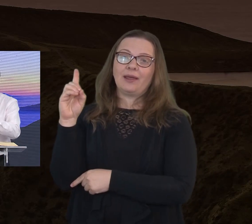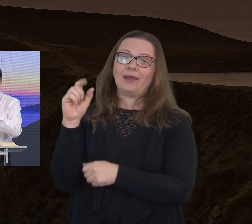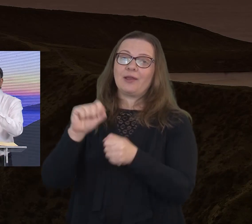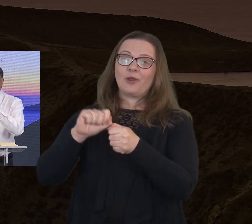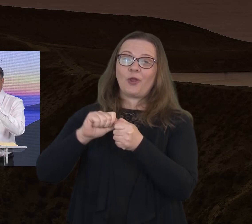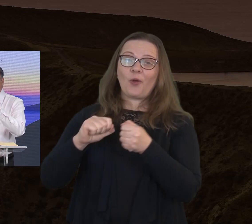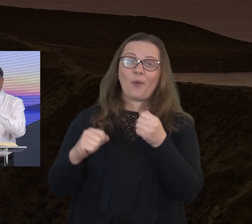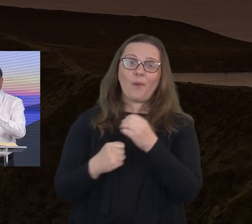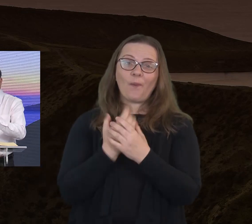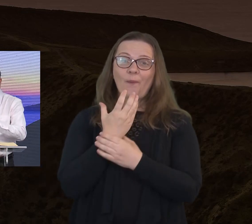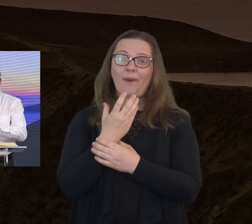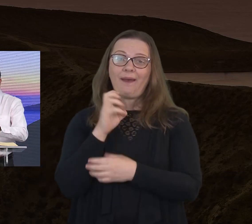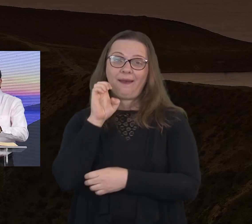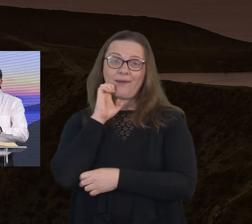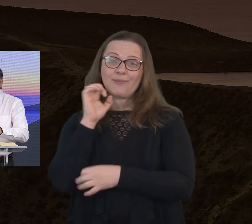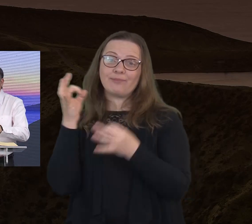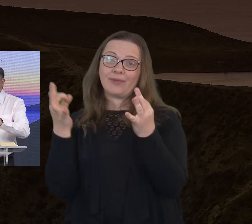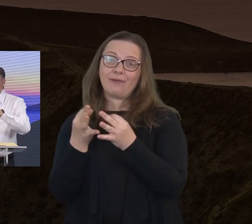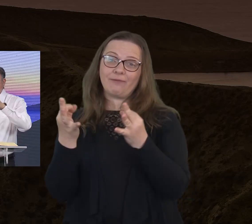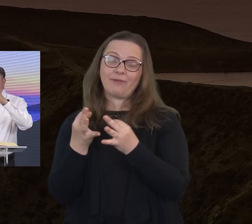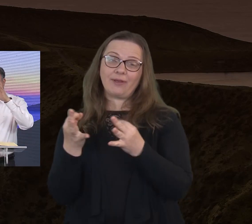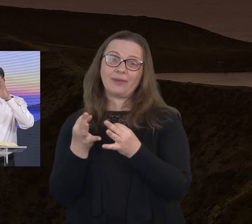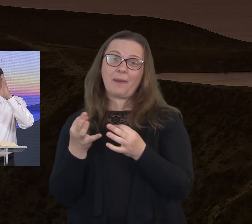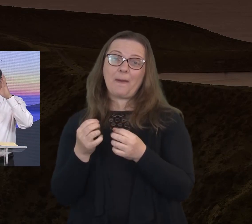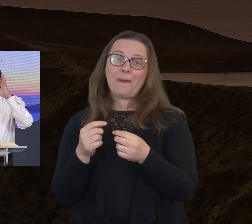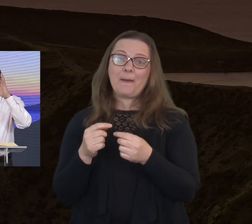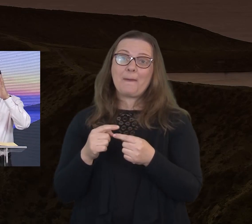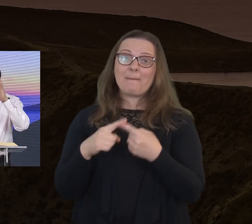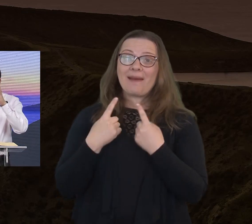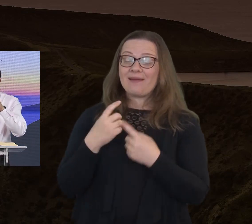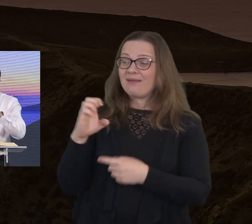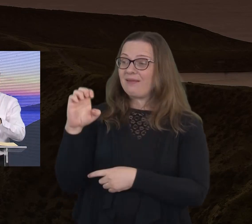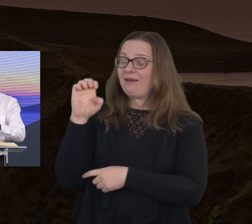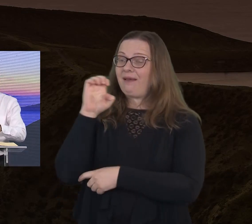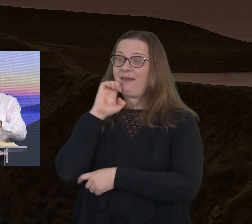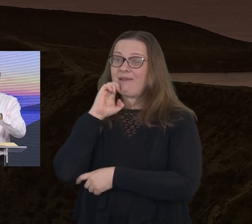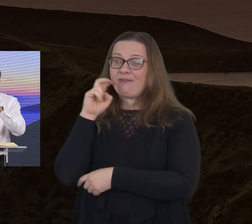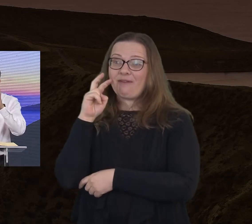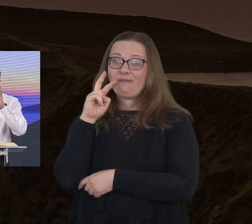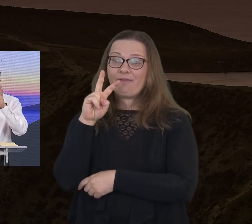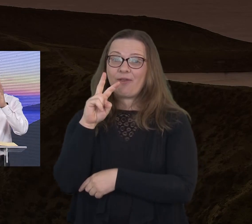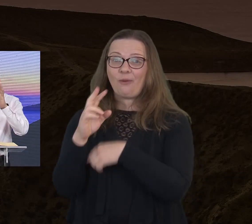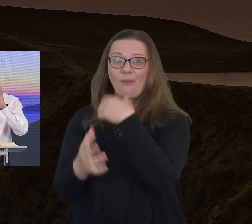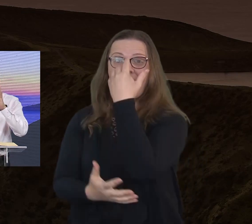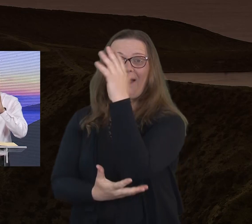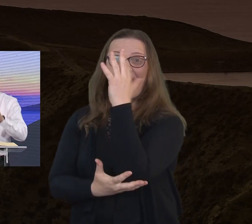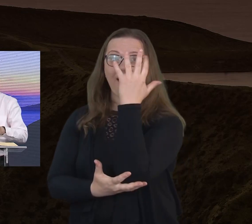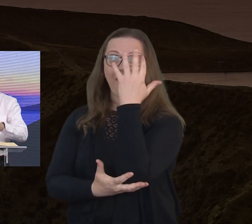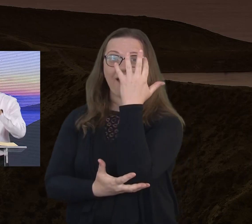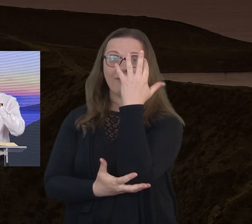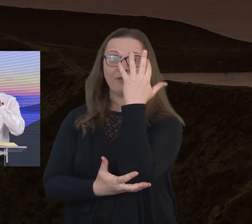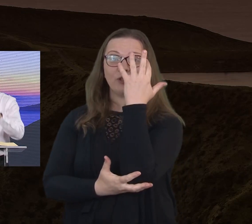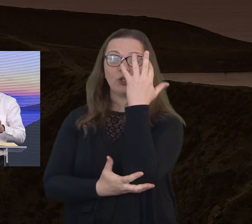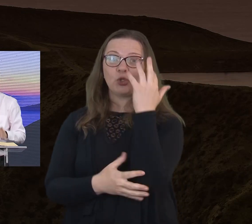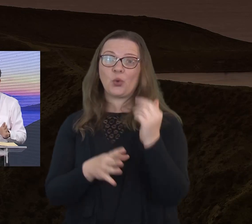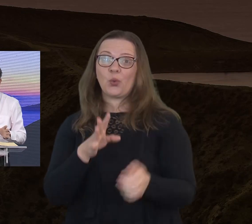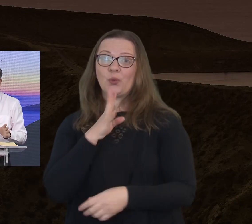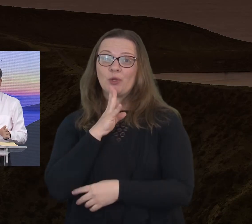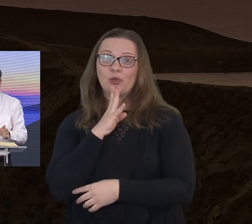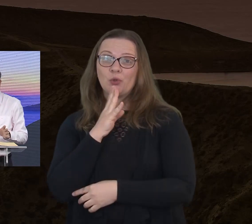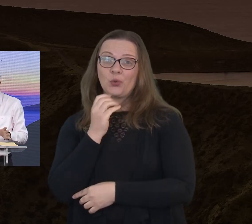a árvore do conhecimento do bem e do mal, ela viu que a árvore era agradável à vista e boa para paladar. O fruto era